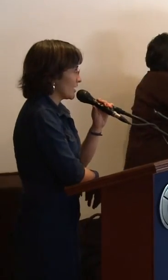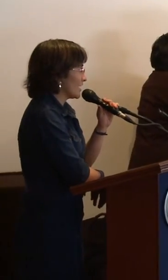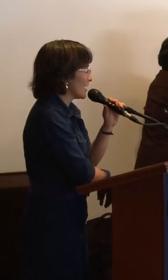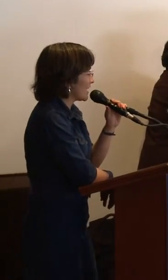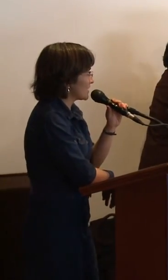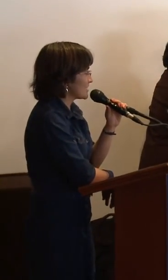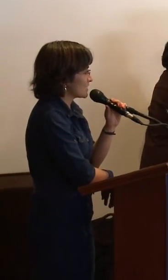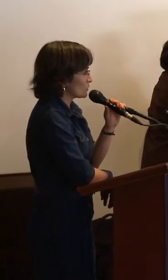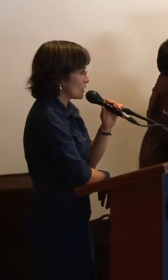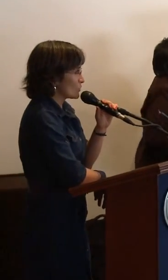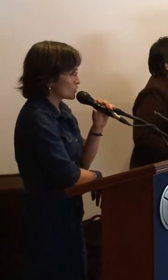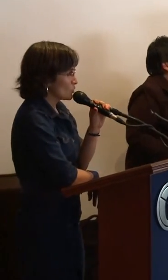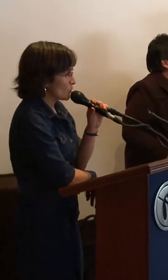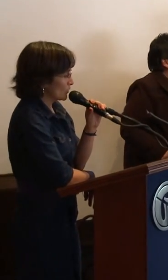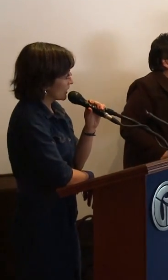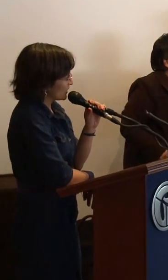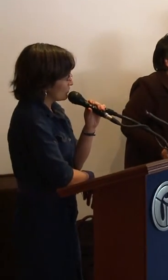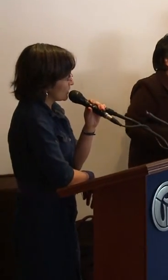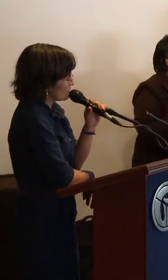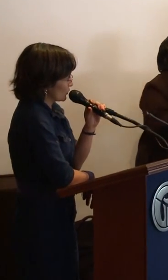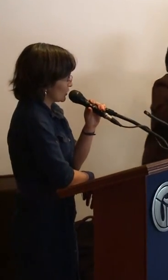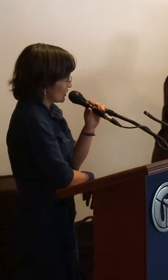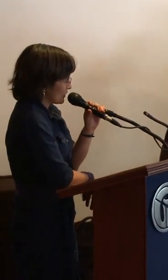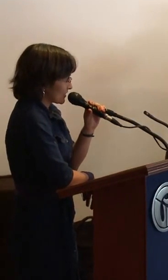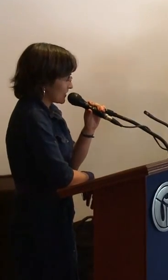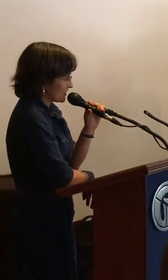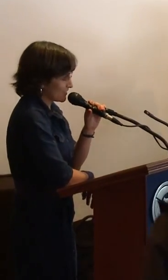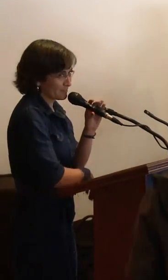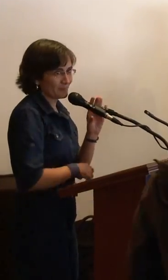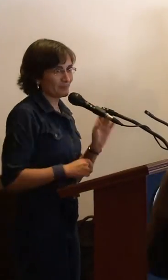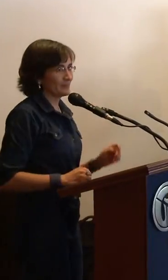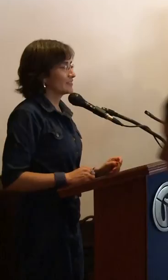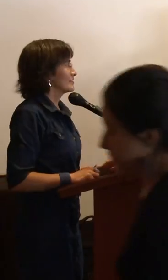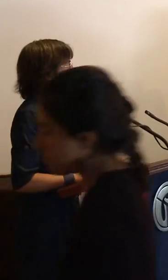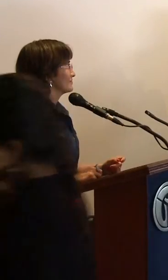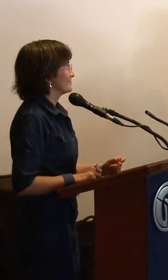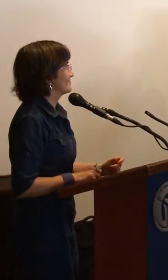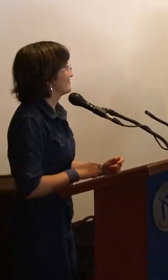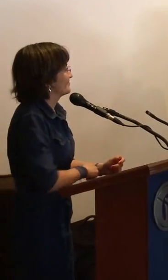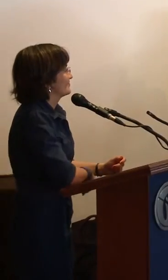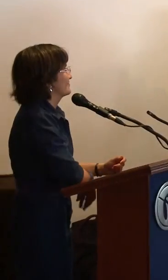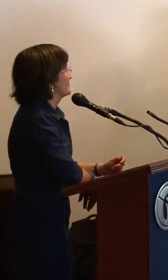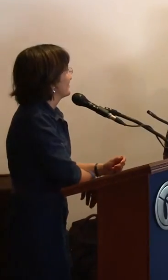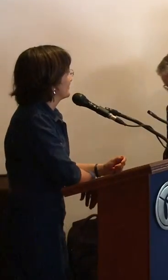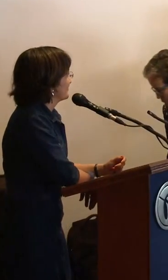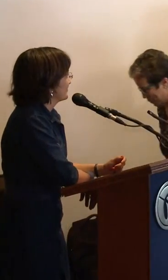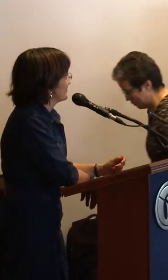coordinador de la Licenciatura de Educación Popular del Valle, muchísimas gracias.